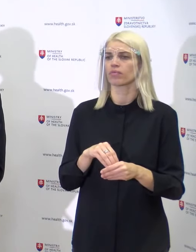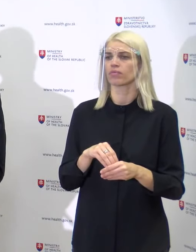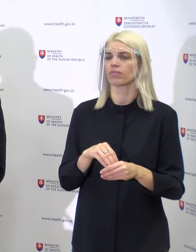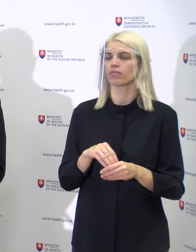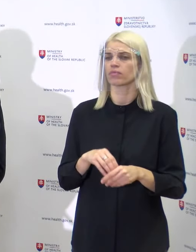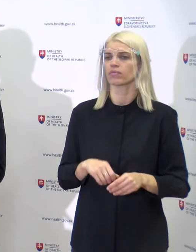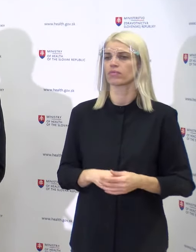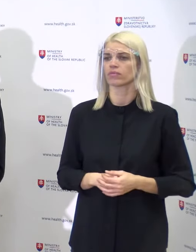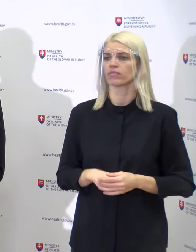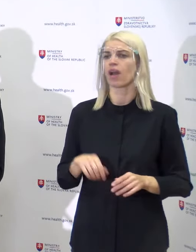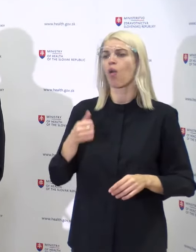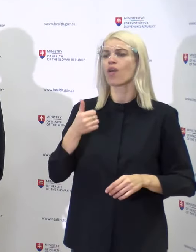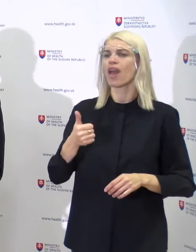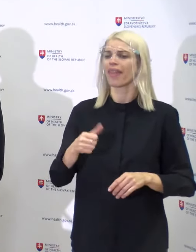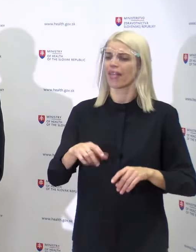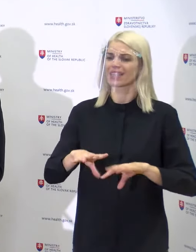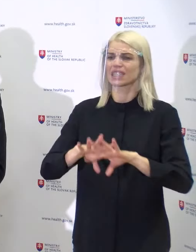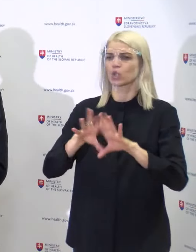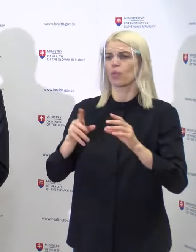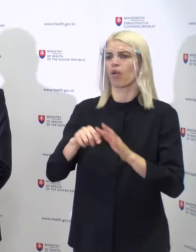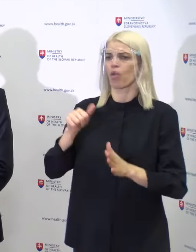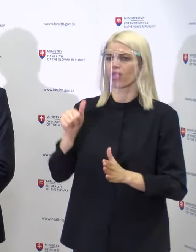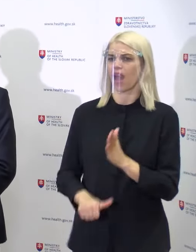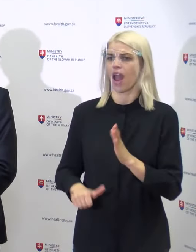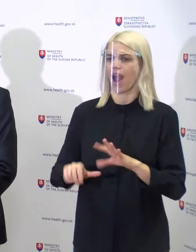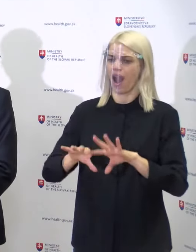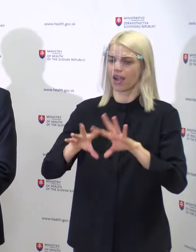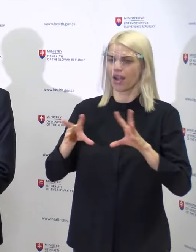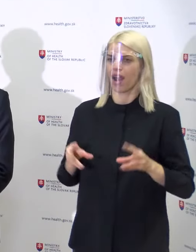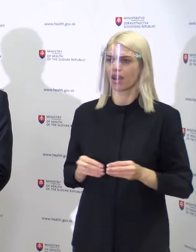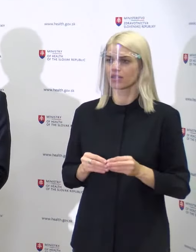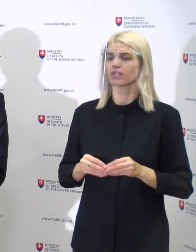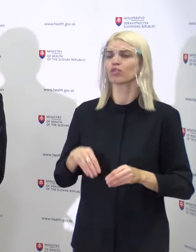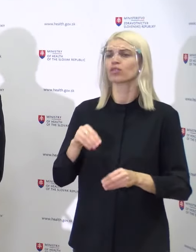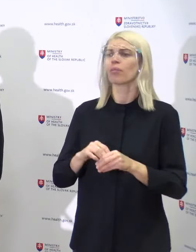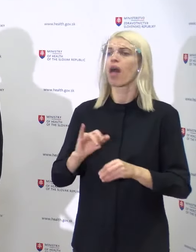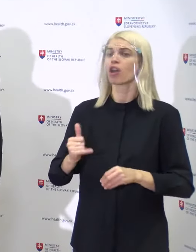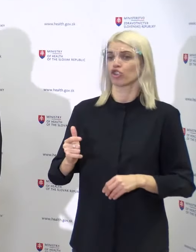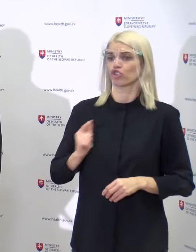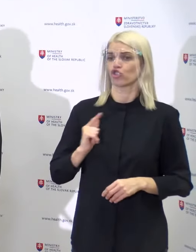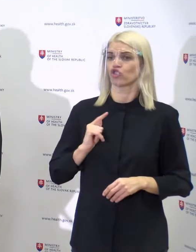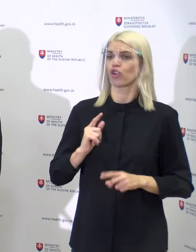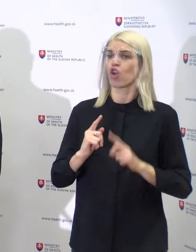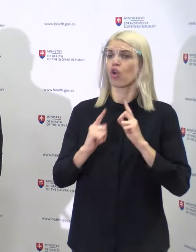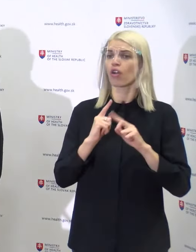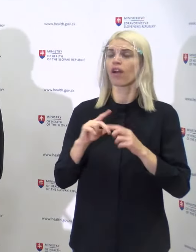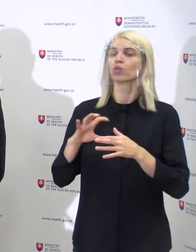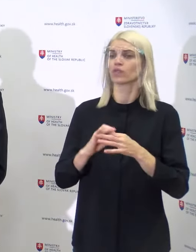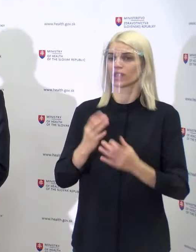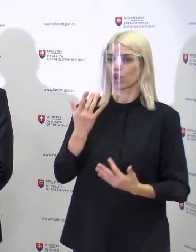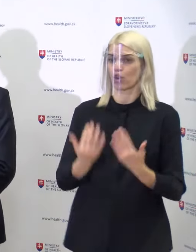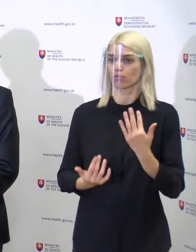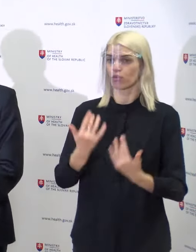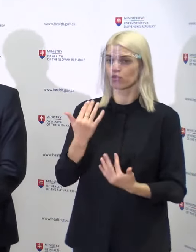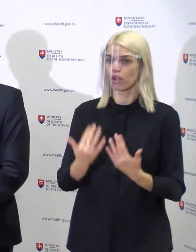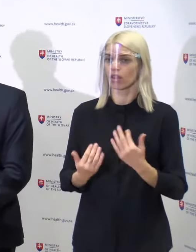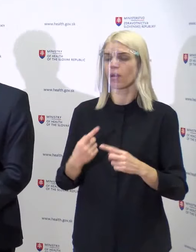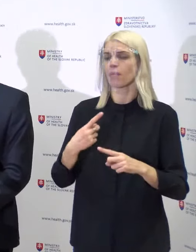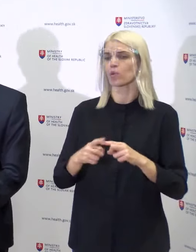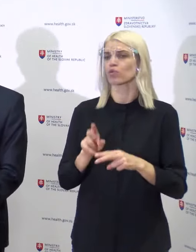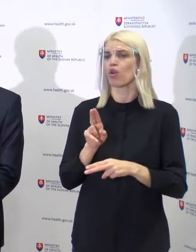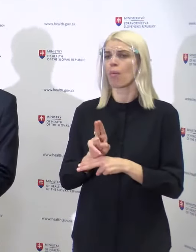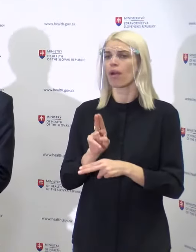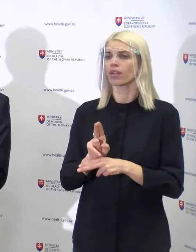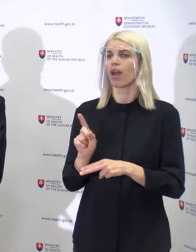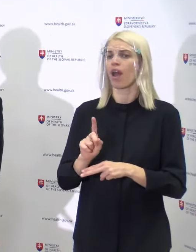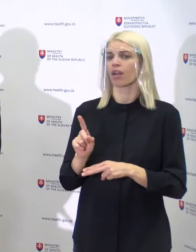v jednom nejakom sumáre, tak aby sme ešte počkali aj na rokovanie o rozpočte a prípadných opatreniach,